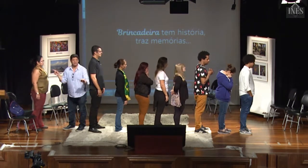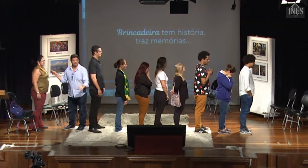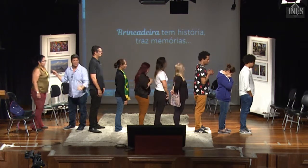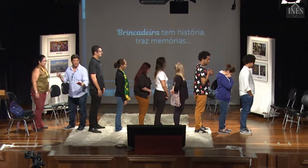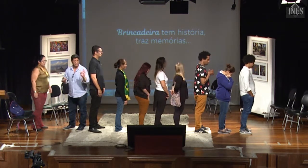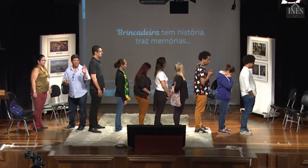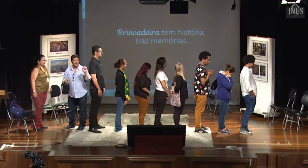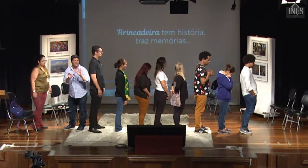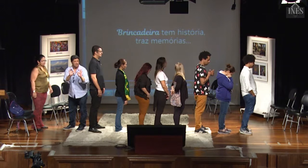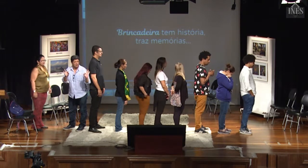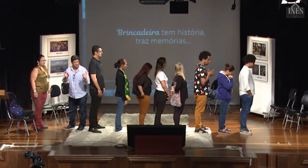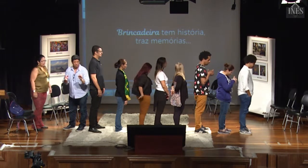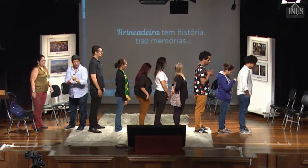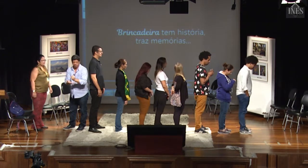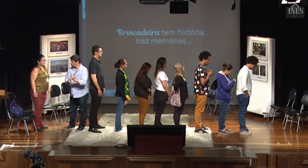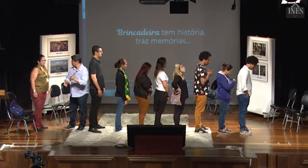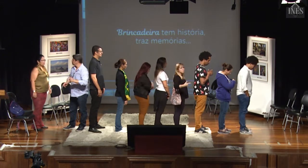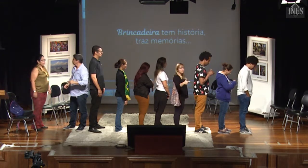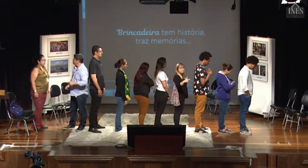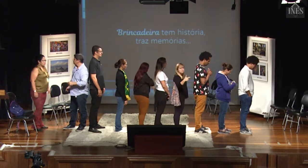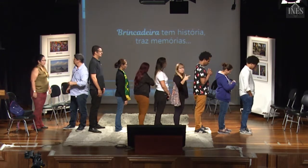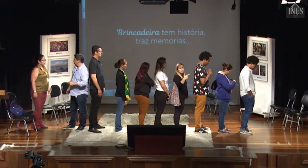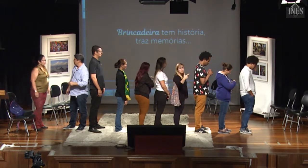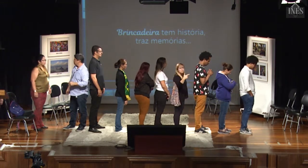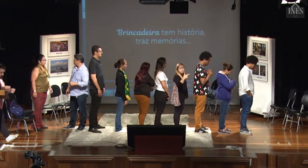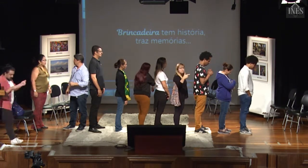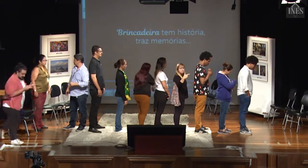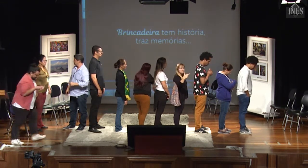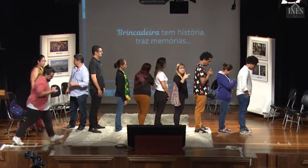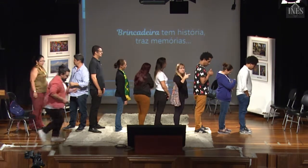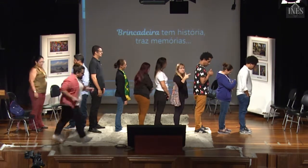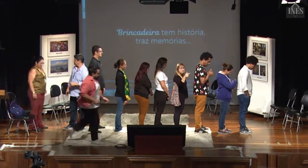Ó, ela vai fazer uma frase, ok? Uma frase básica.